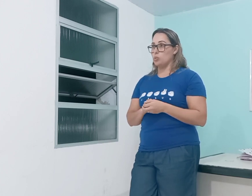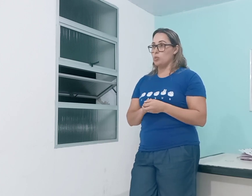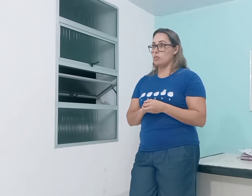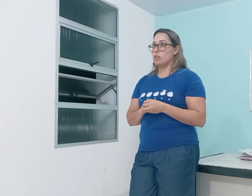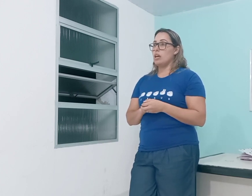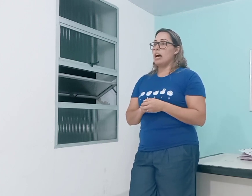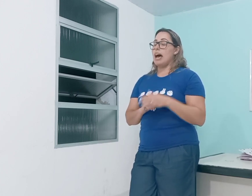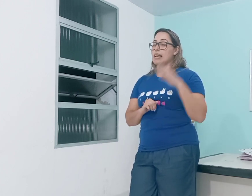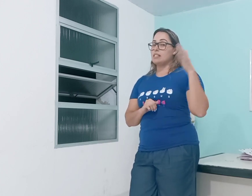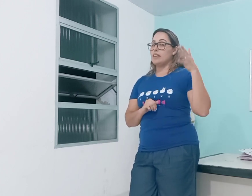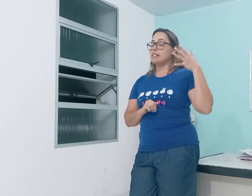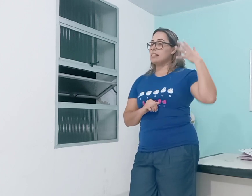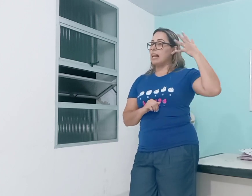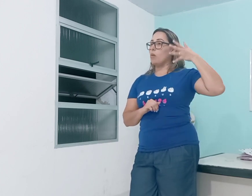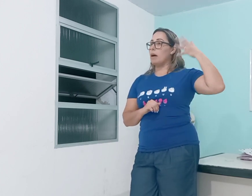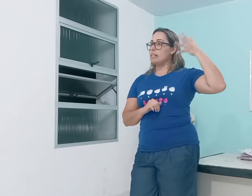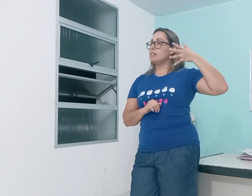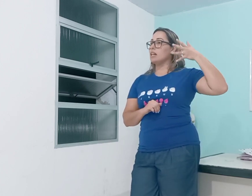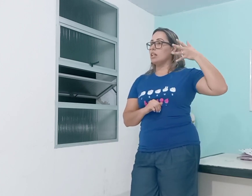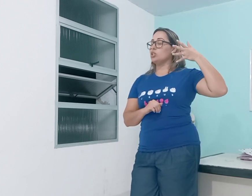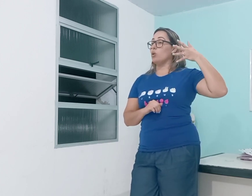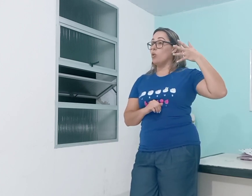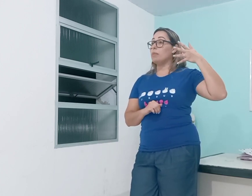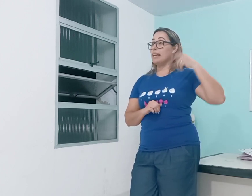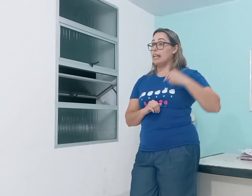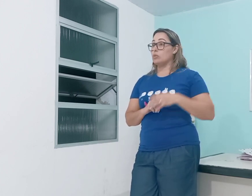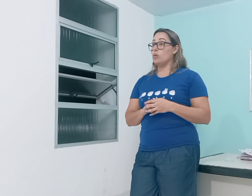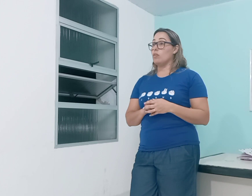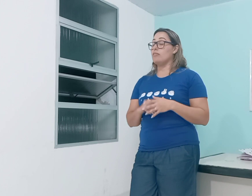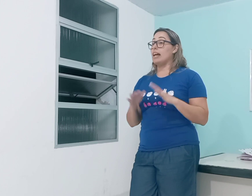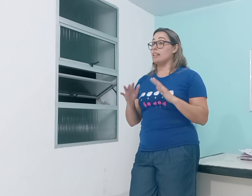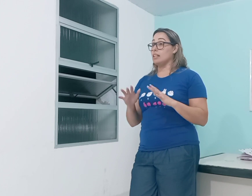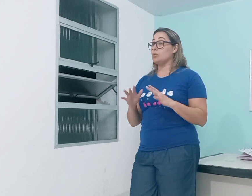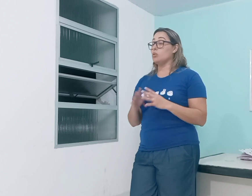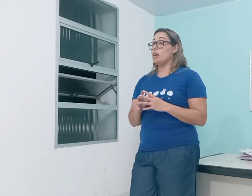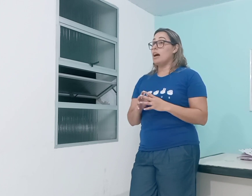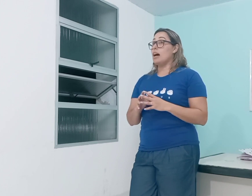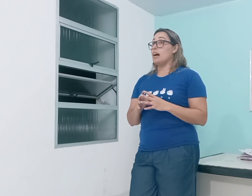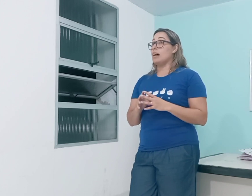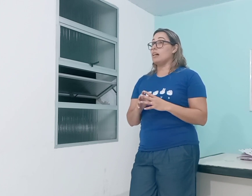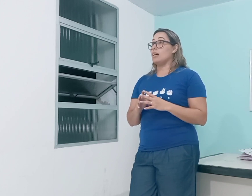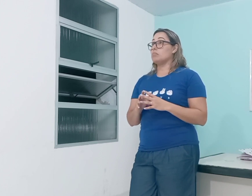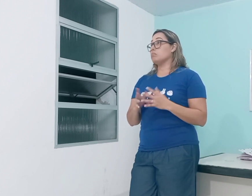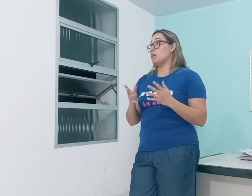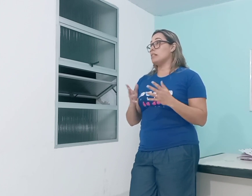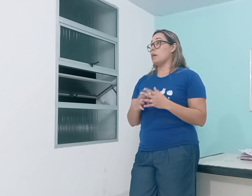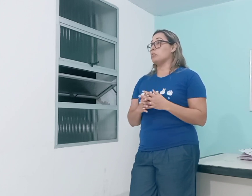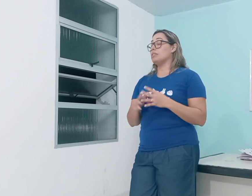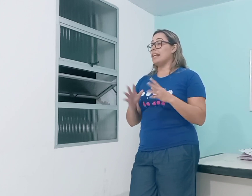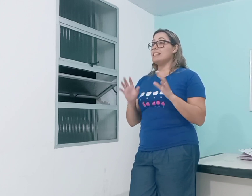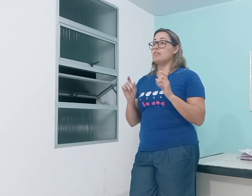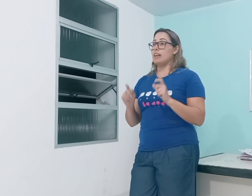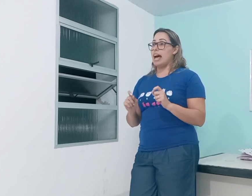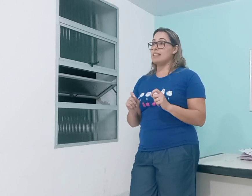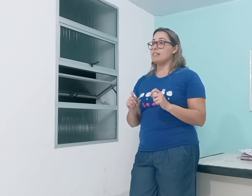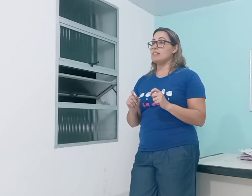cultos. Aí, às vezes, está lá o palestrante ou o pregador falando, por exemplo, 3 frases